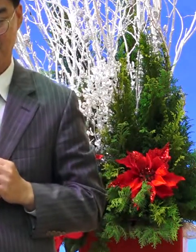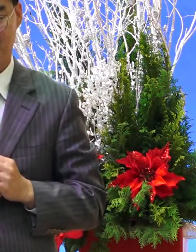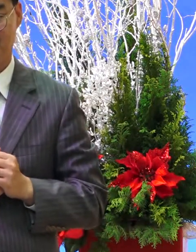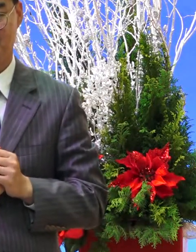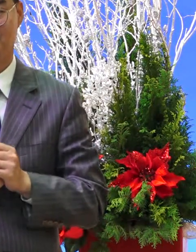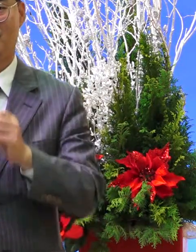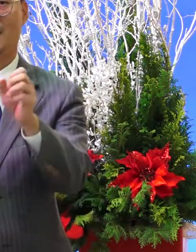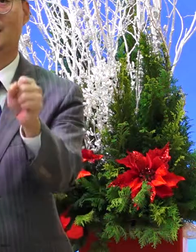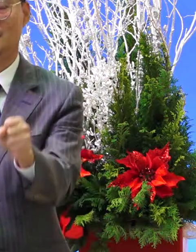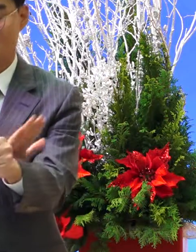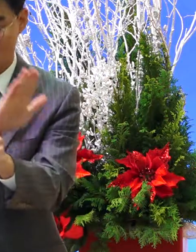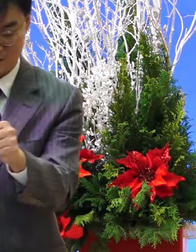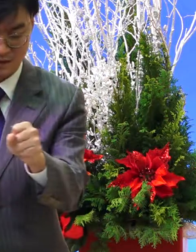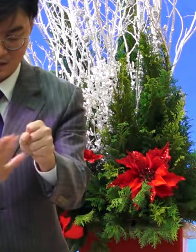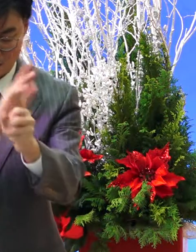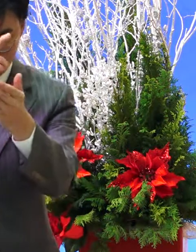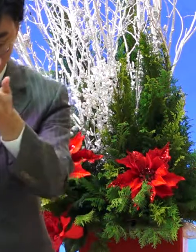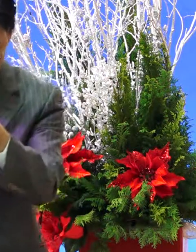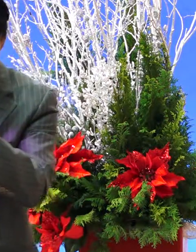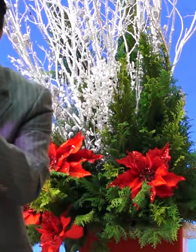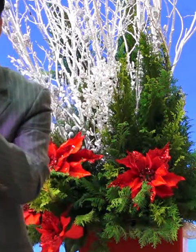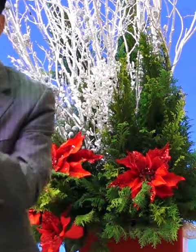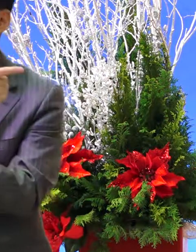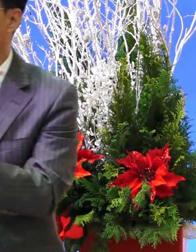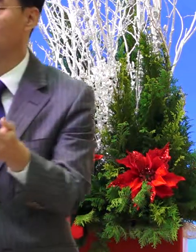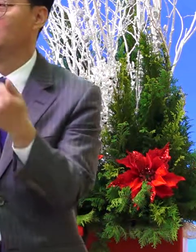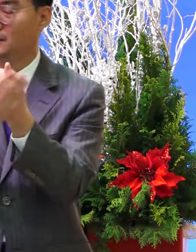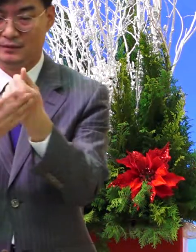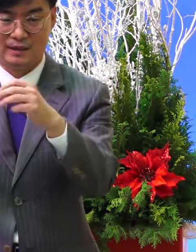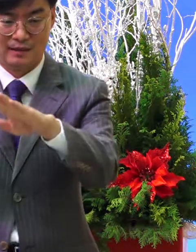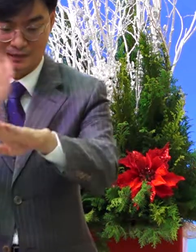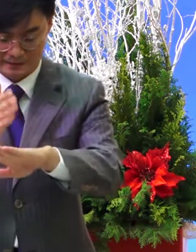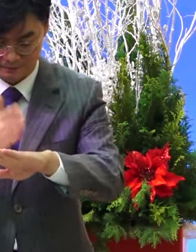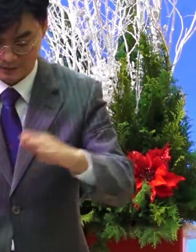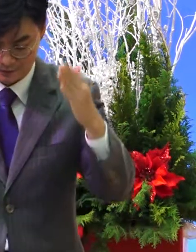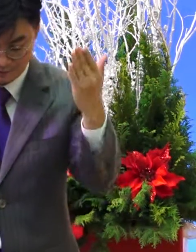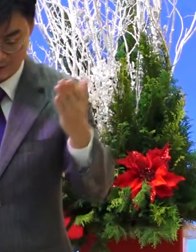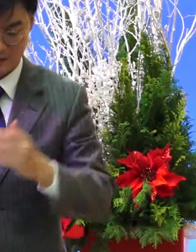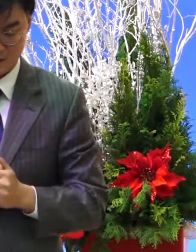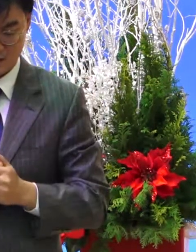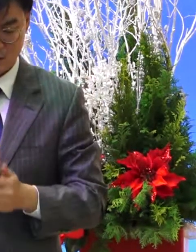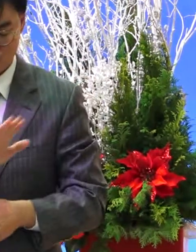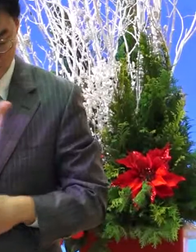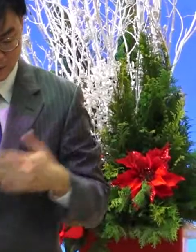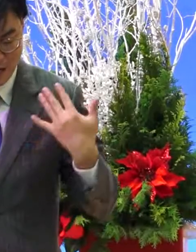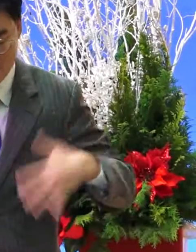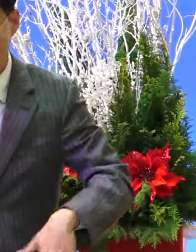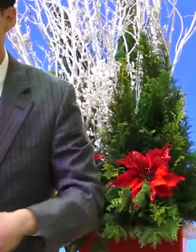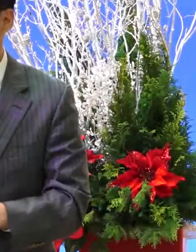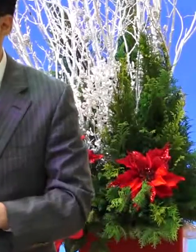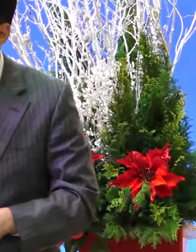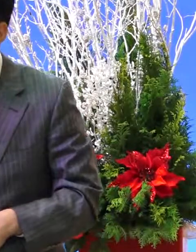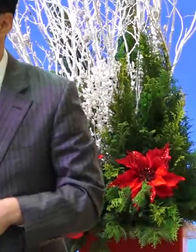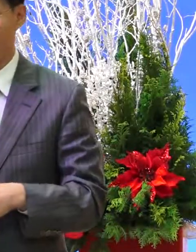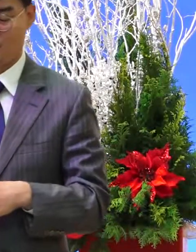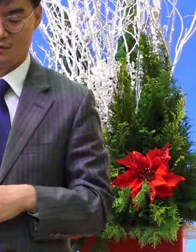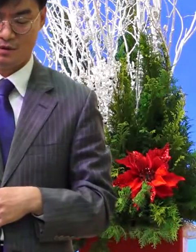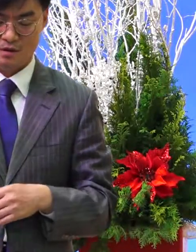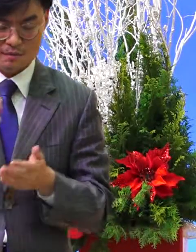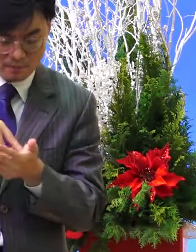사랑의 주님, 주님의 크신 은혜를 감사합니다. 우리가 한없이 연약하고 부족하고